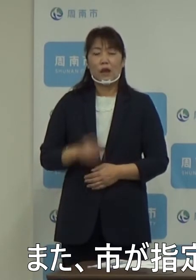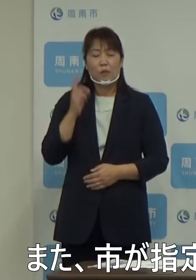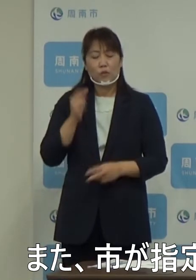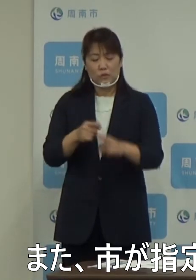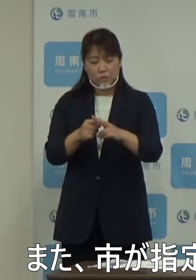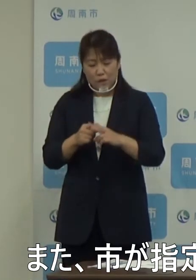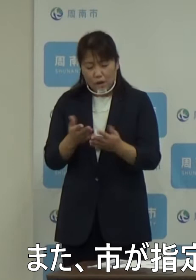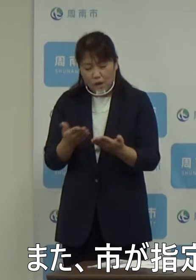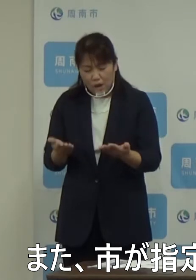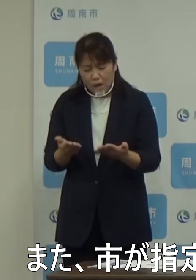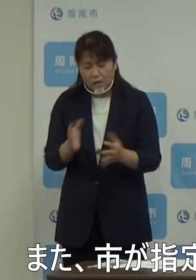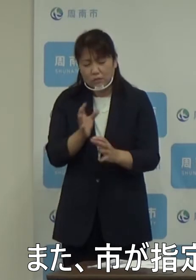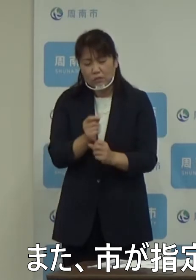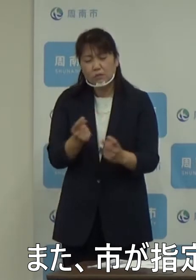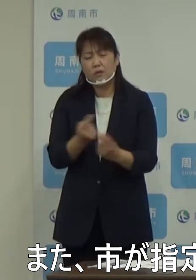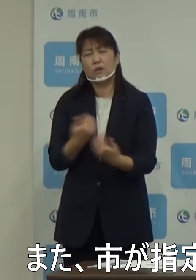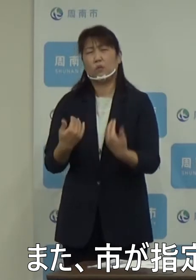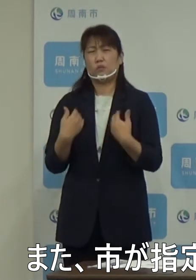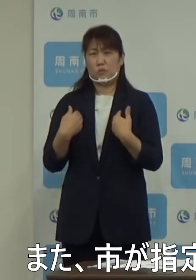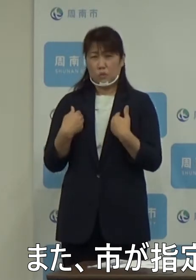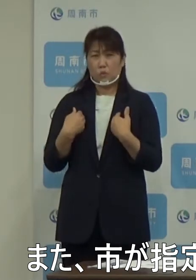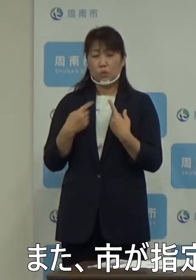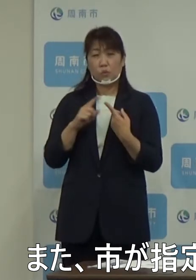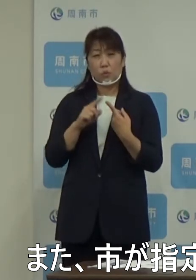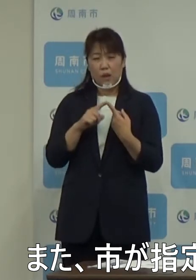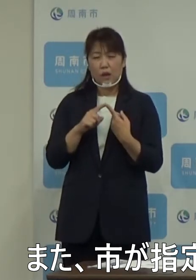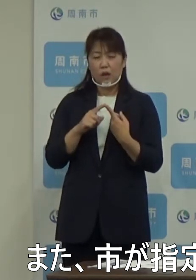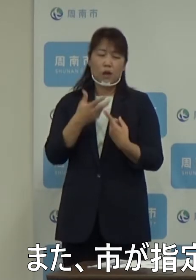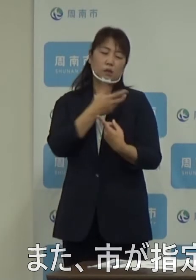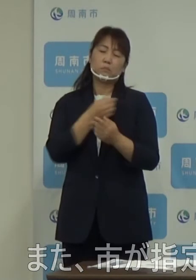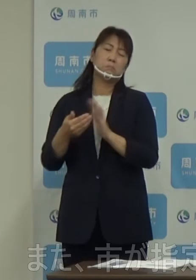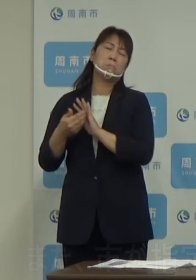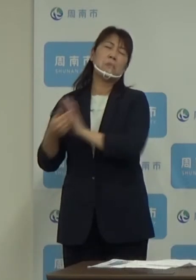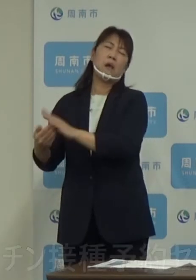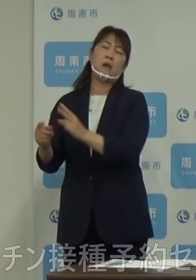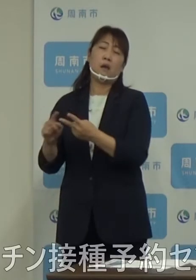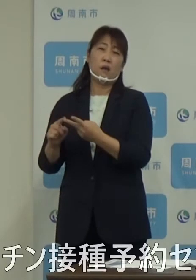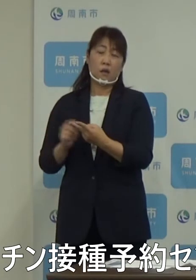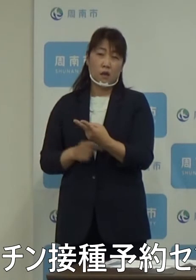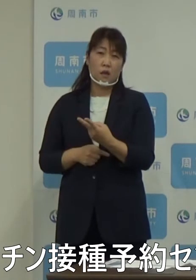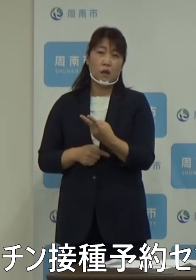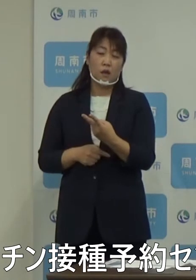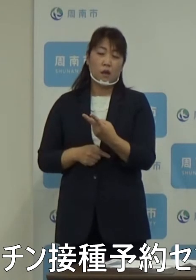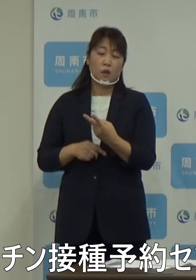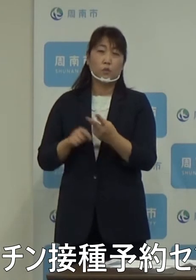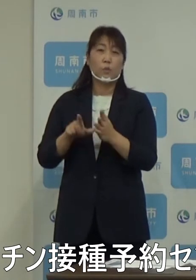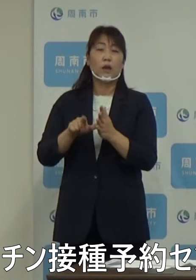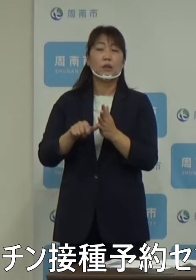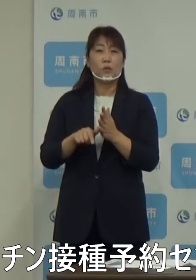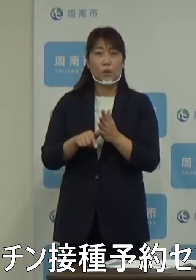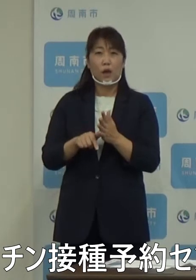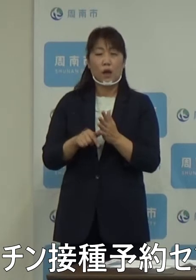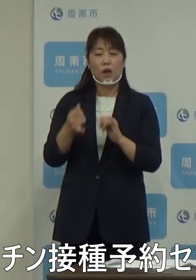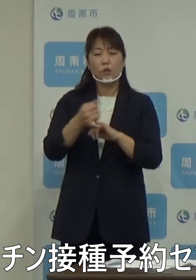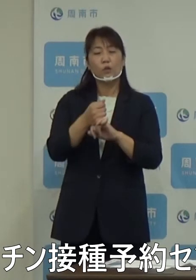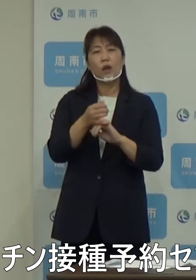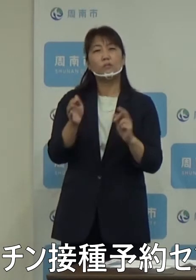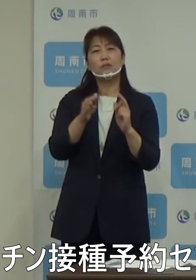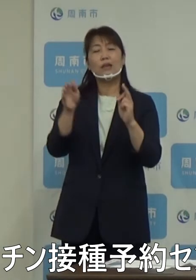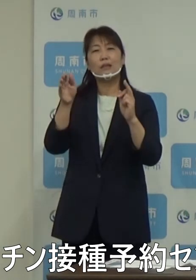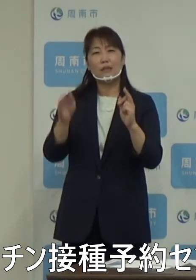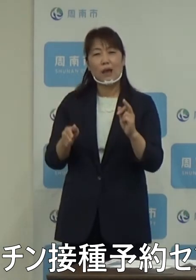から変更の必要がある場合、また接種を希望されない場合、これはワクチン接種予約センター